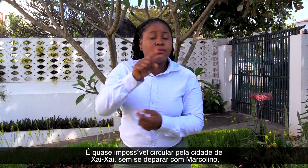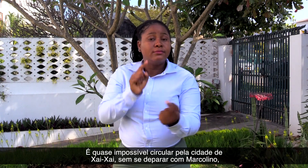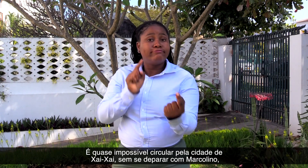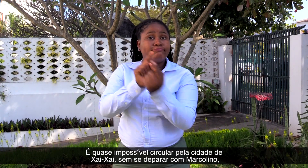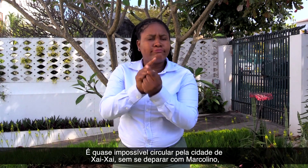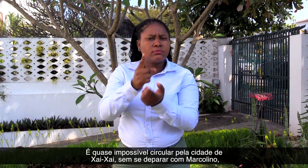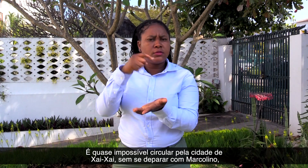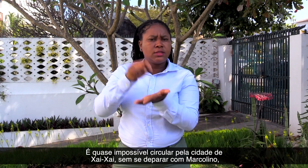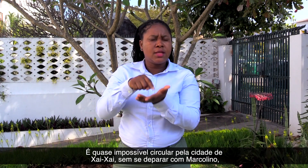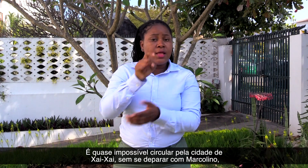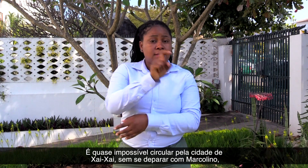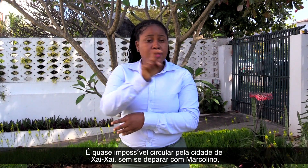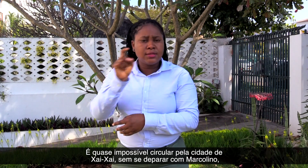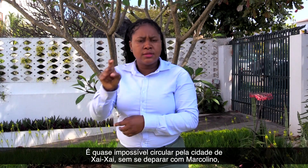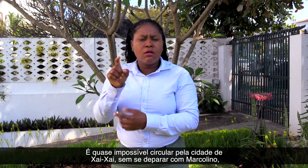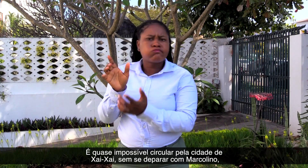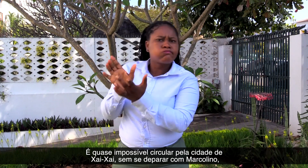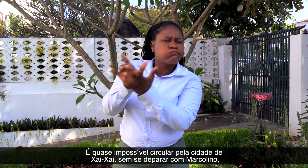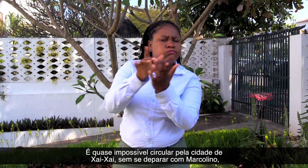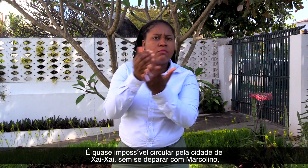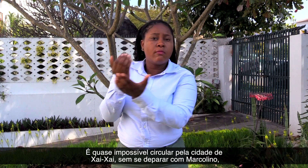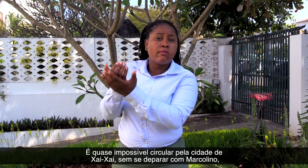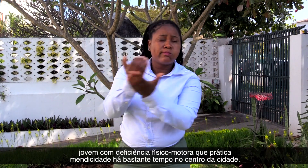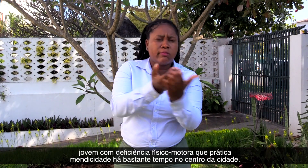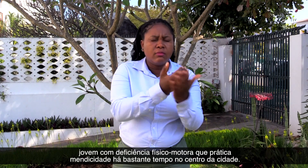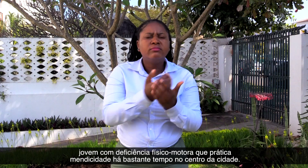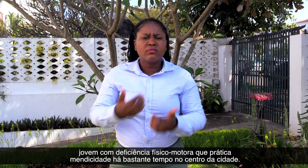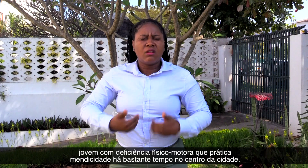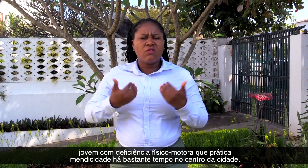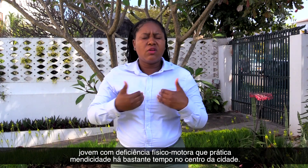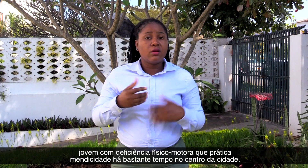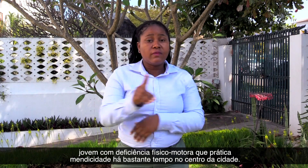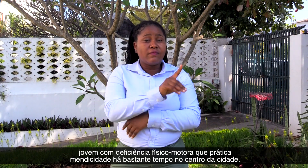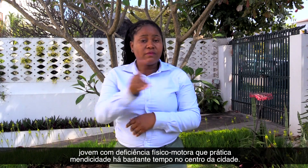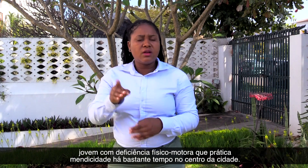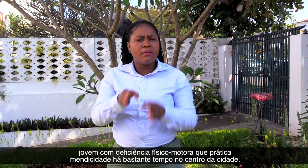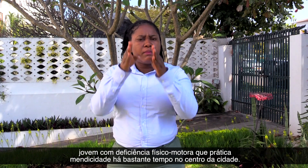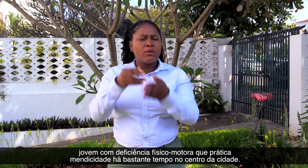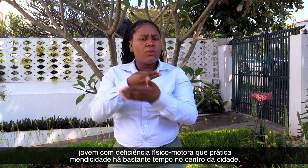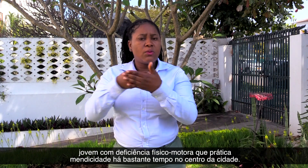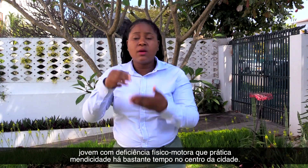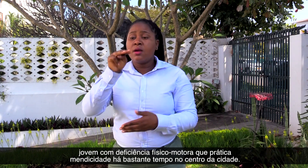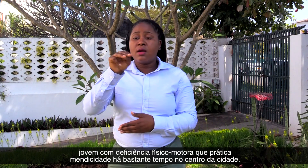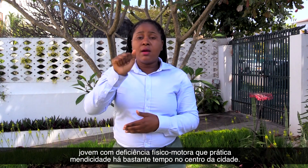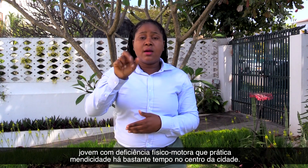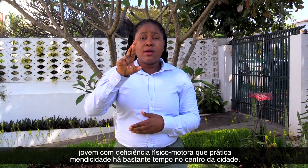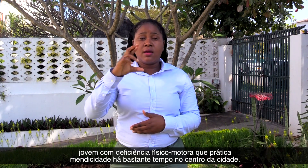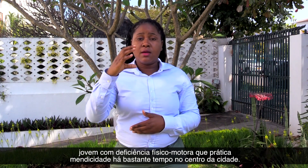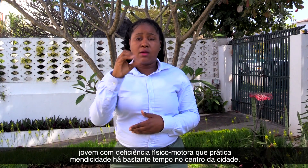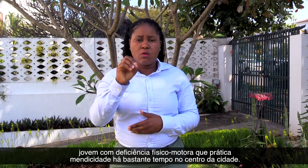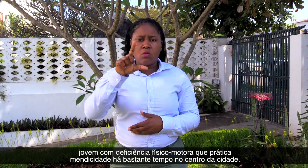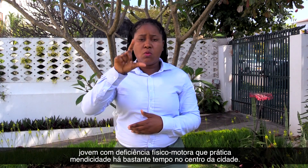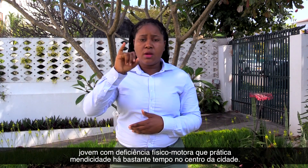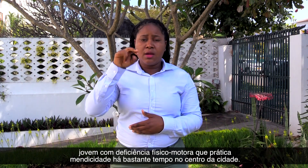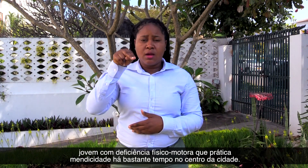É quase impossível circular pela cidade de Xai-Xai sem se deparar com Marcolino, jovem com deficiência físico-motora que